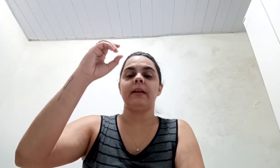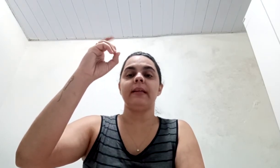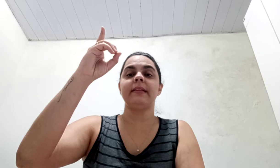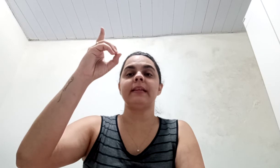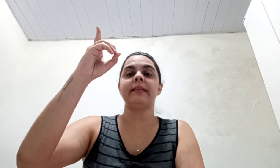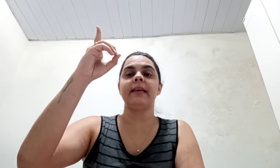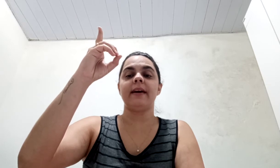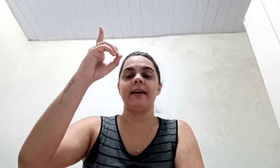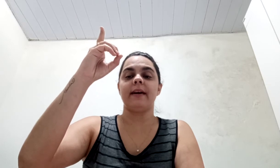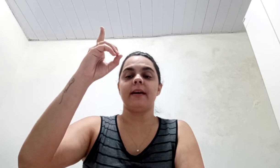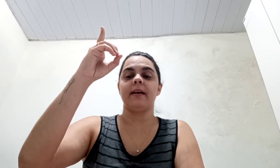letra D.